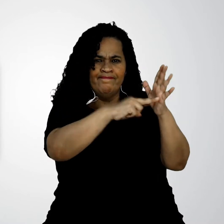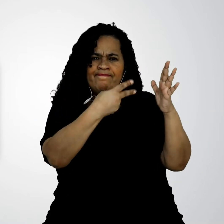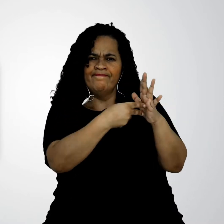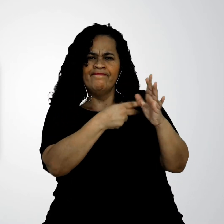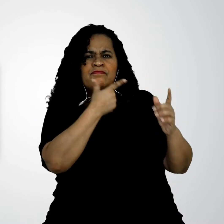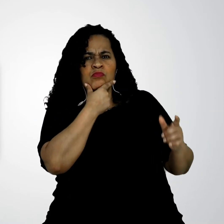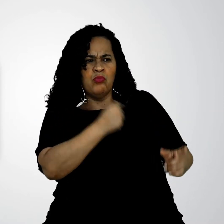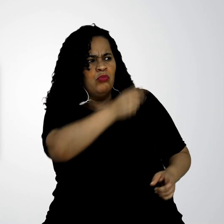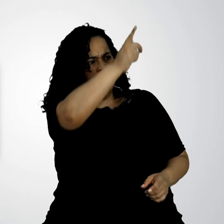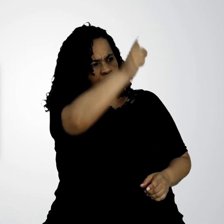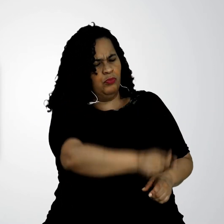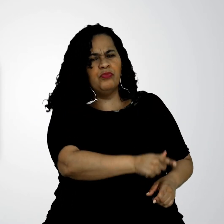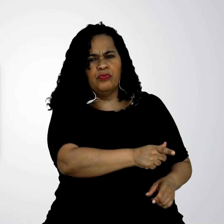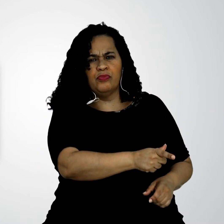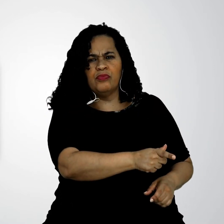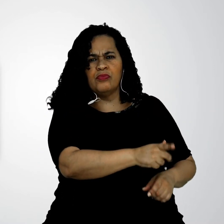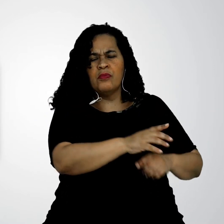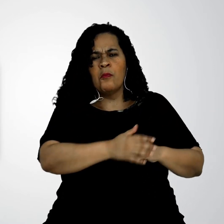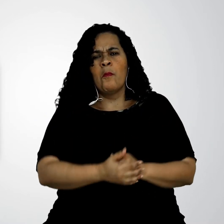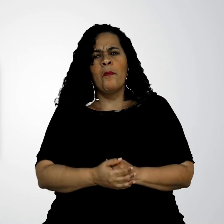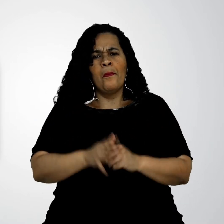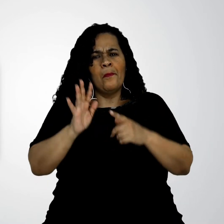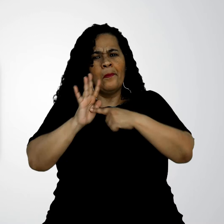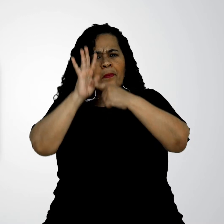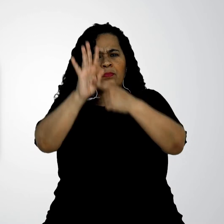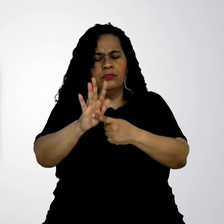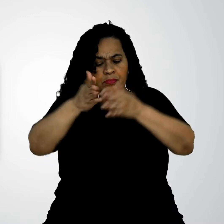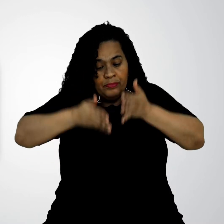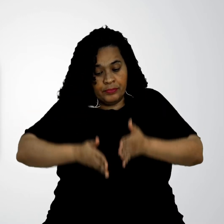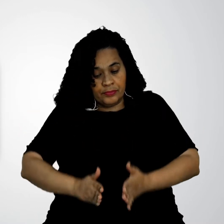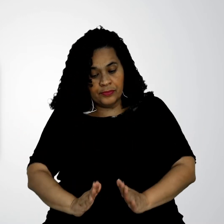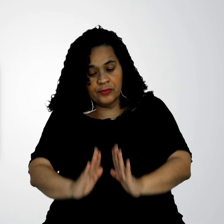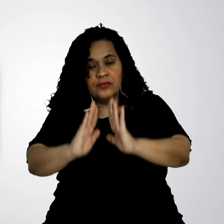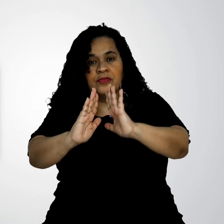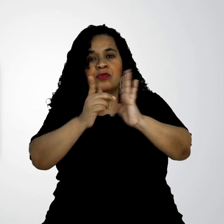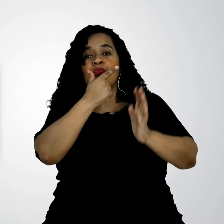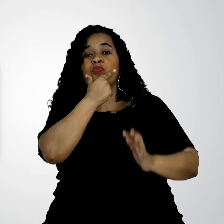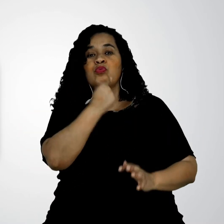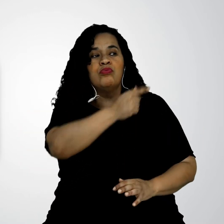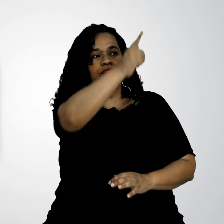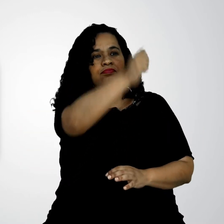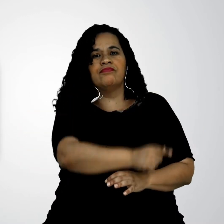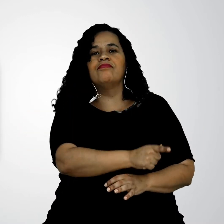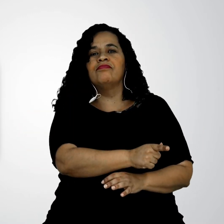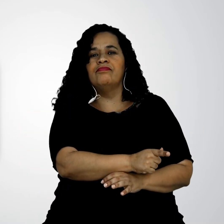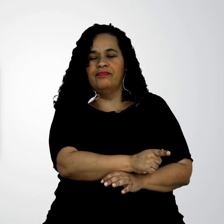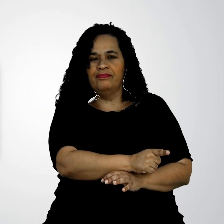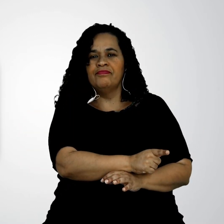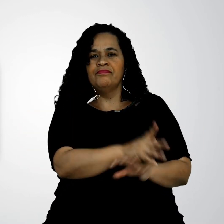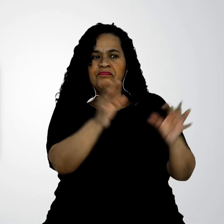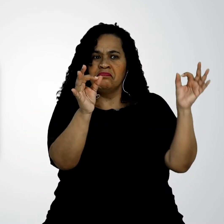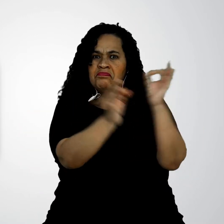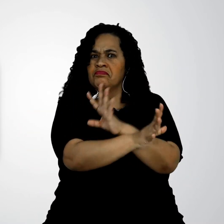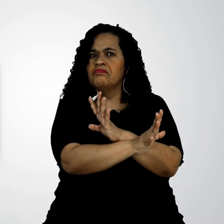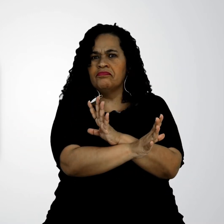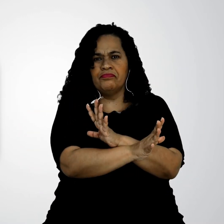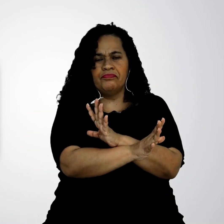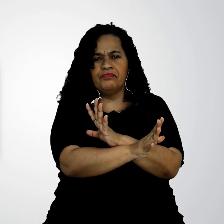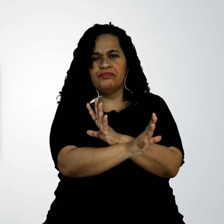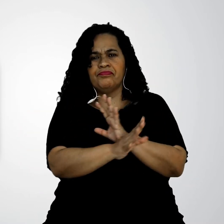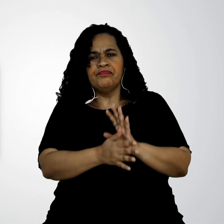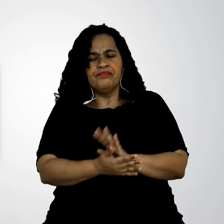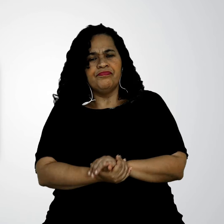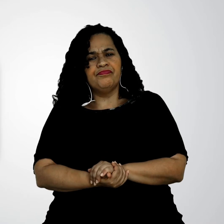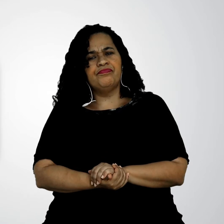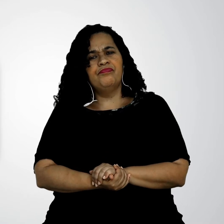fato de que a condição biológica define o fato homem, o fator homem, né, a posição como homem. E aí ele coloca isso